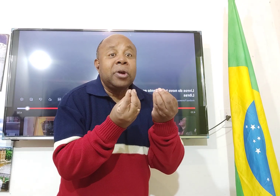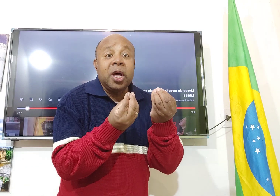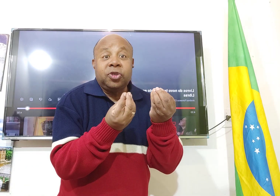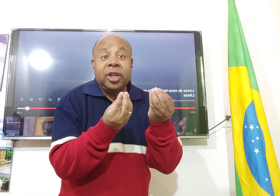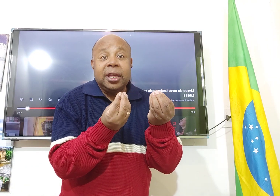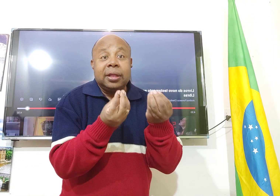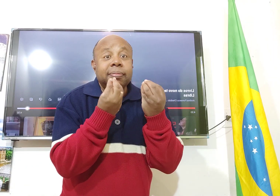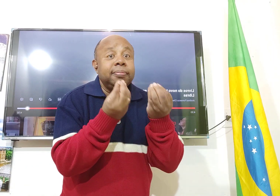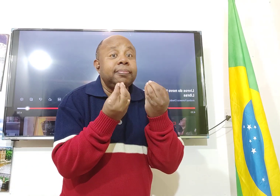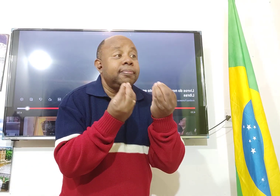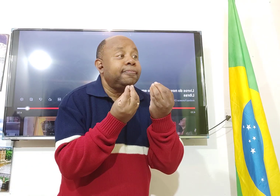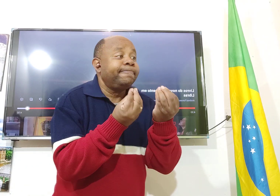olha a diferença.